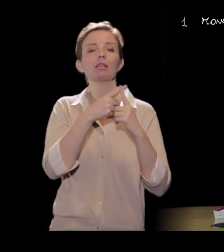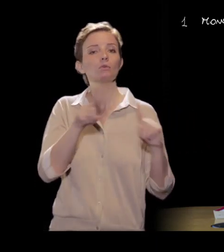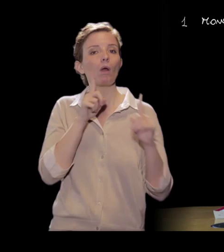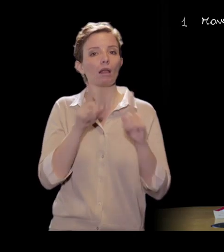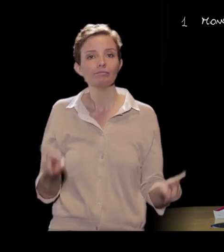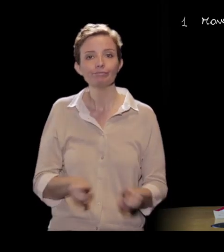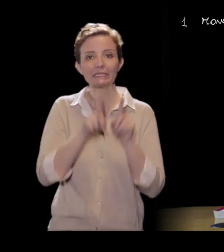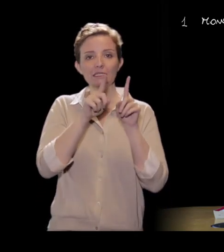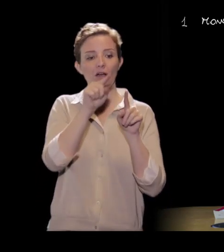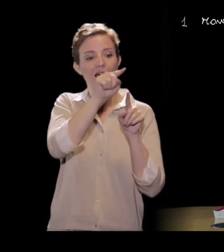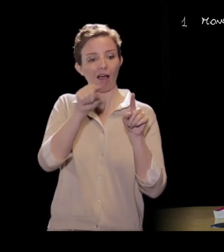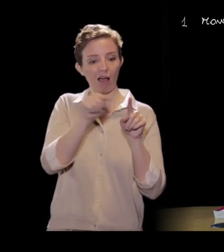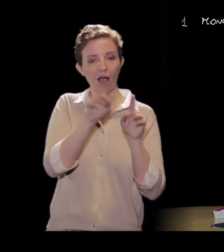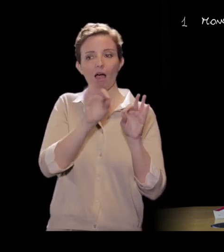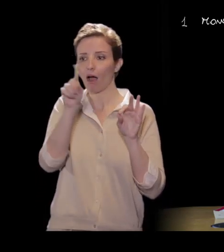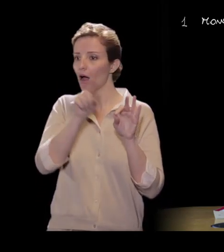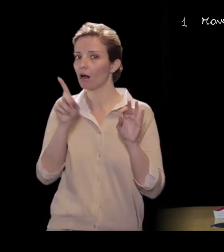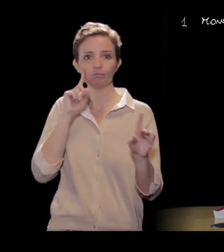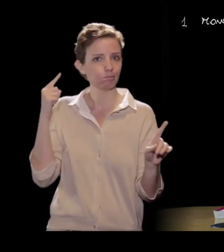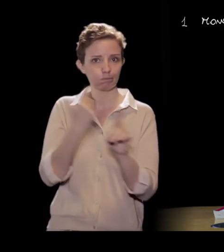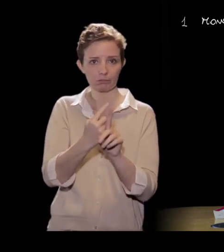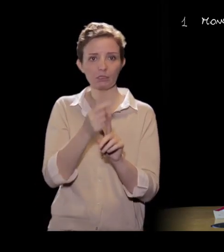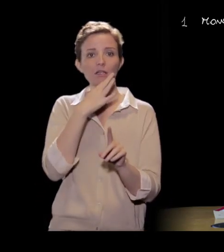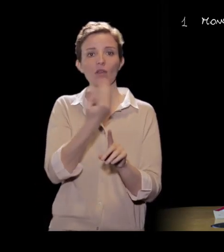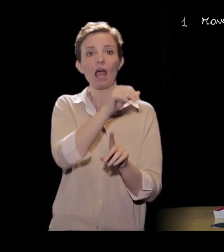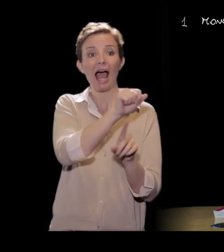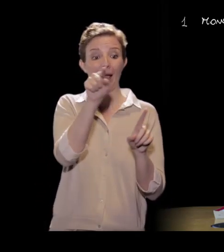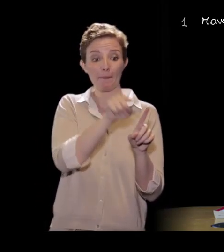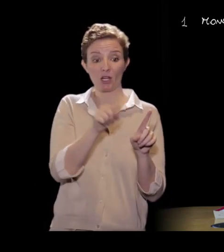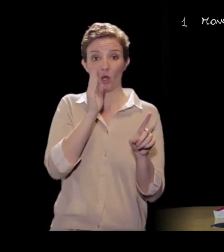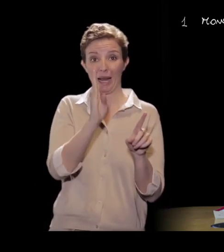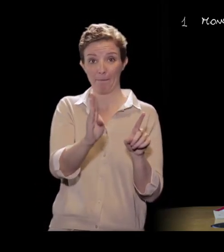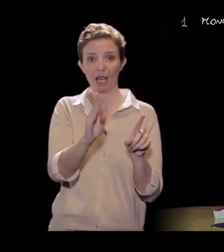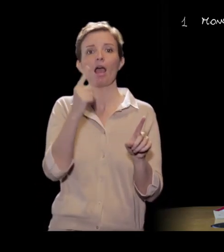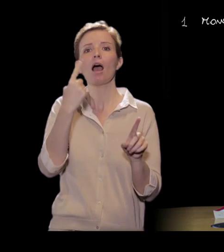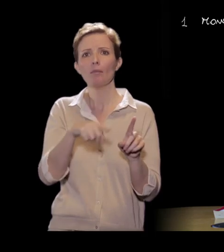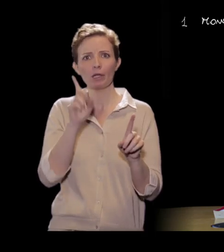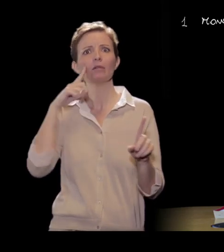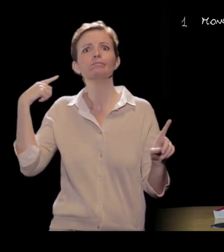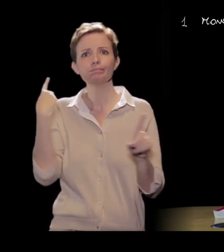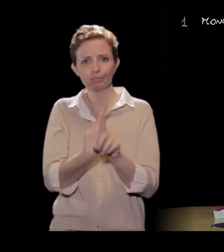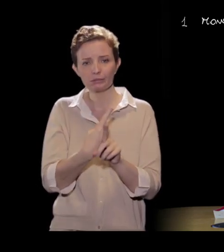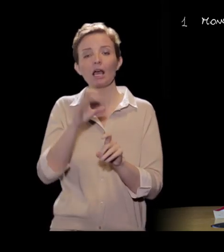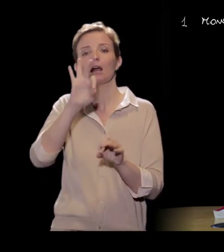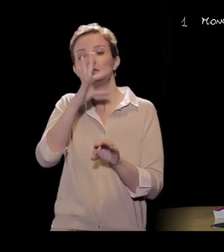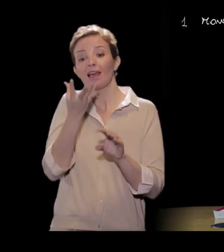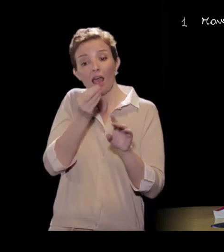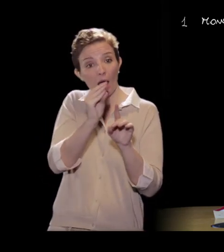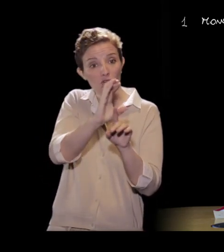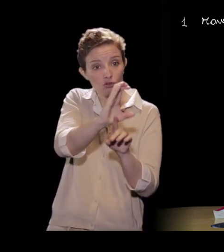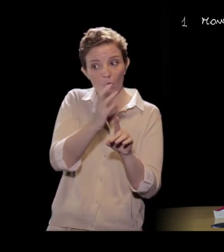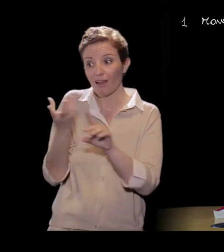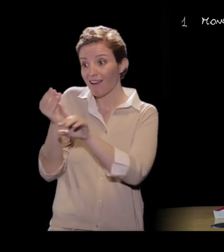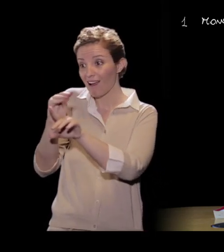a minore di b questa disuguaglianza mantiene il verso se andiamo a sommare il primo membro ci sia esso